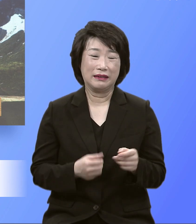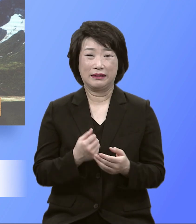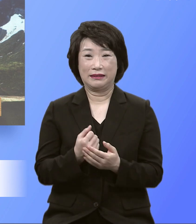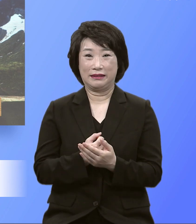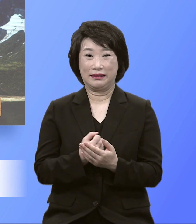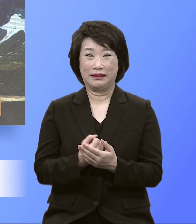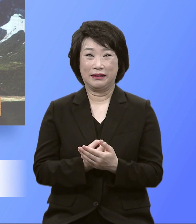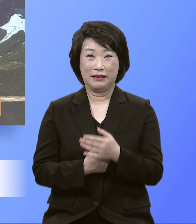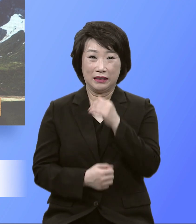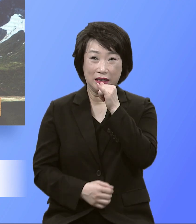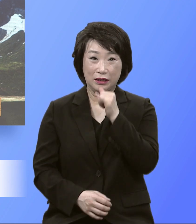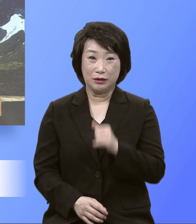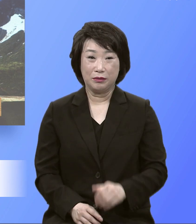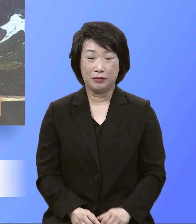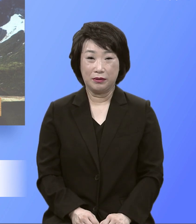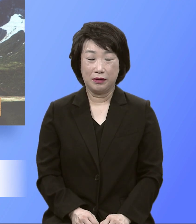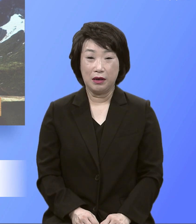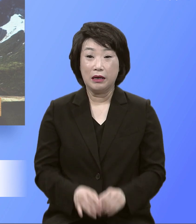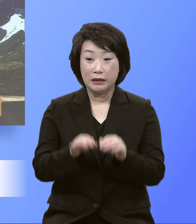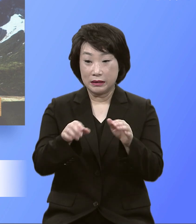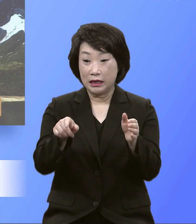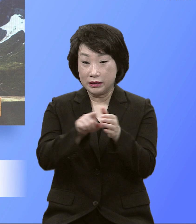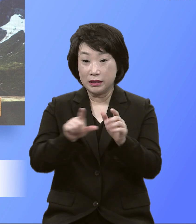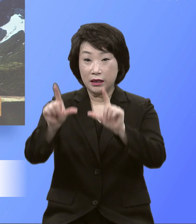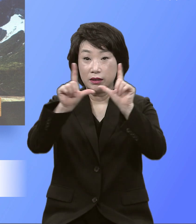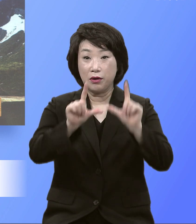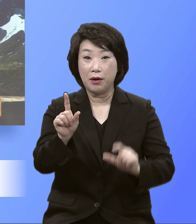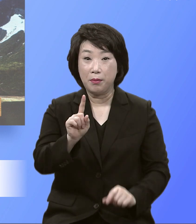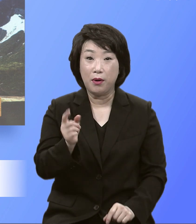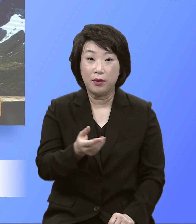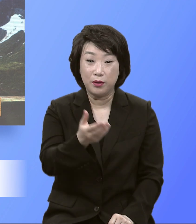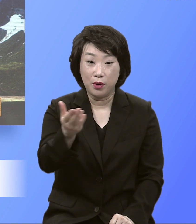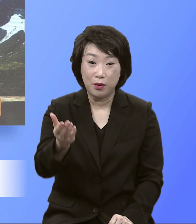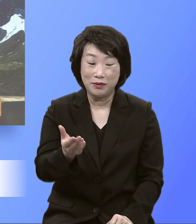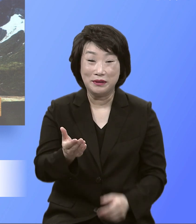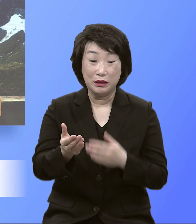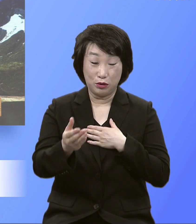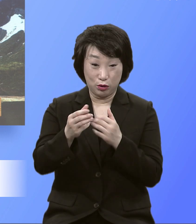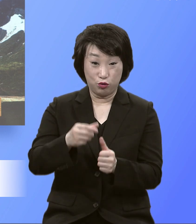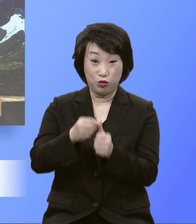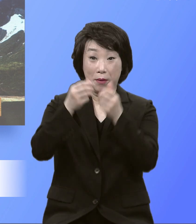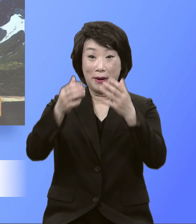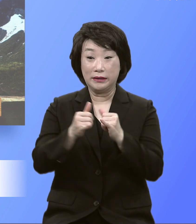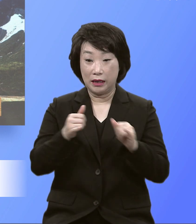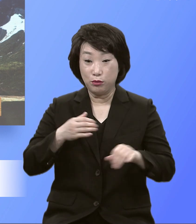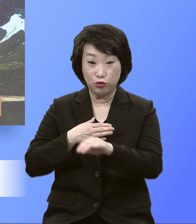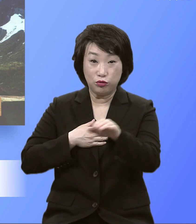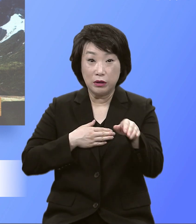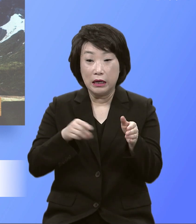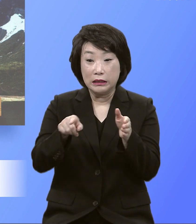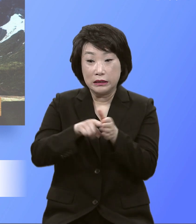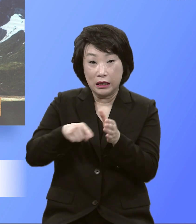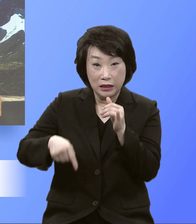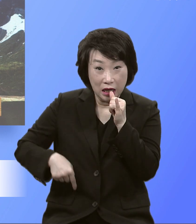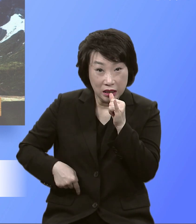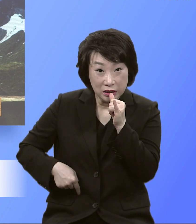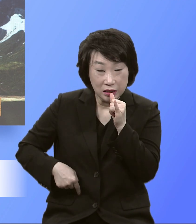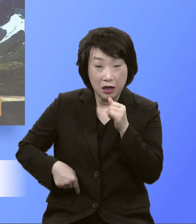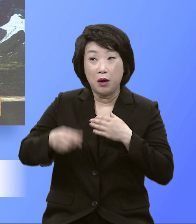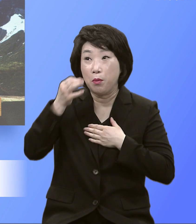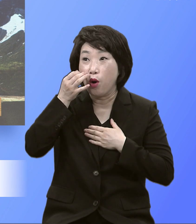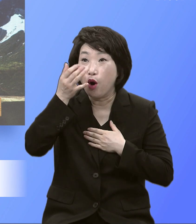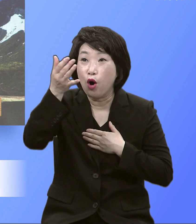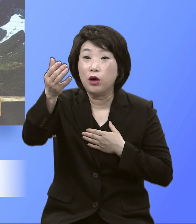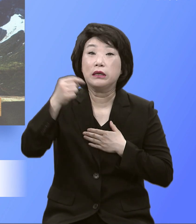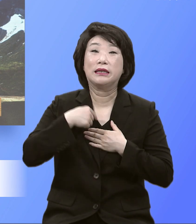없느냐, 소위 말해서 그런 말이죠. 그 신앙생활이 뭐냐? 구원받은 자의 신앙 양심을